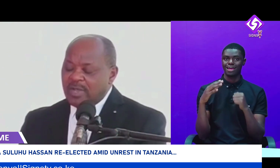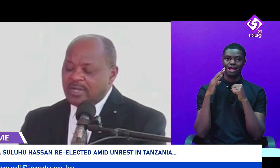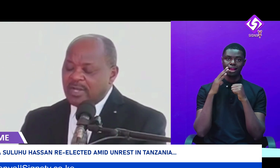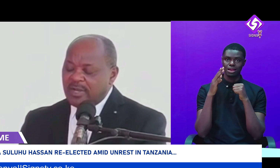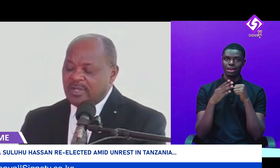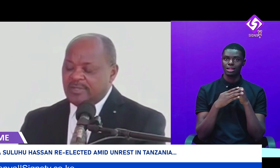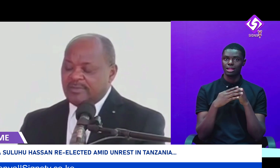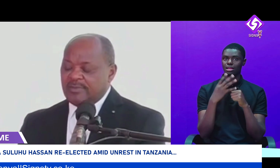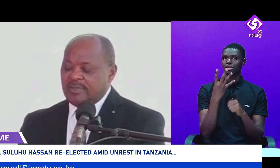1,678,844